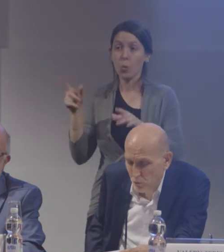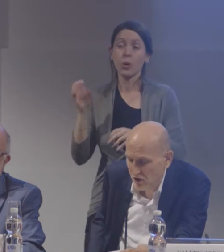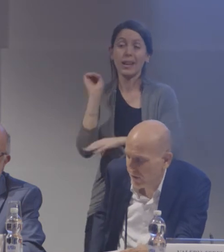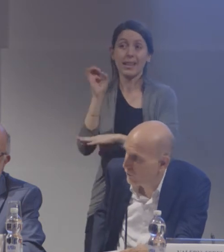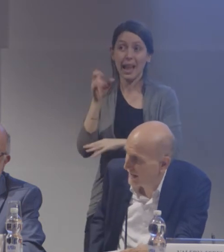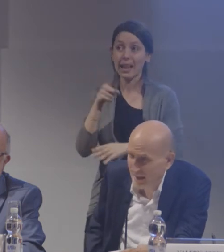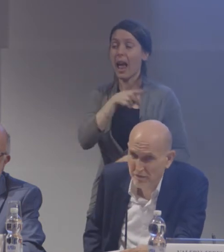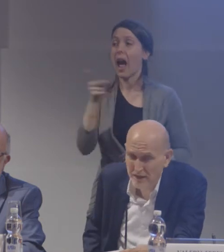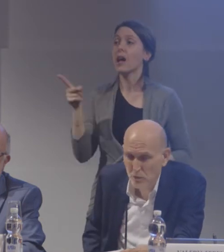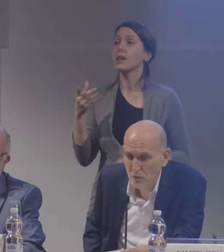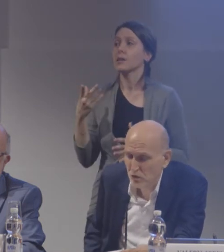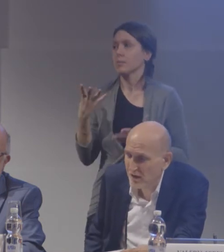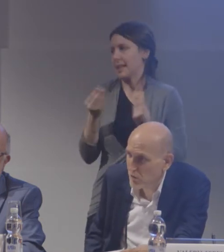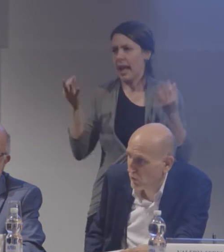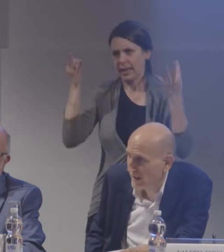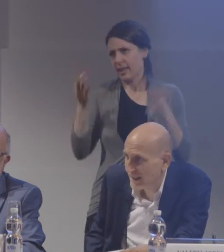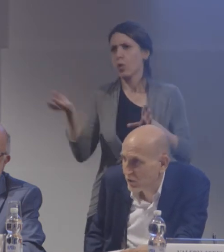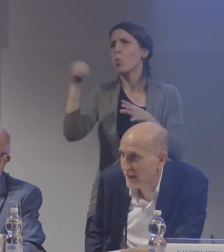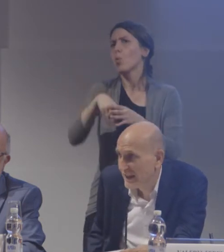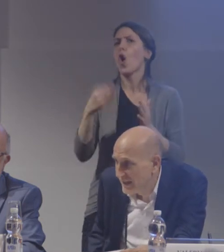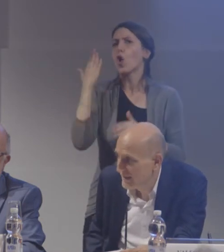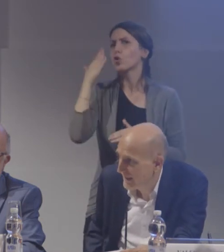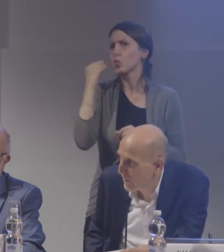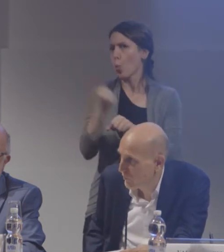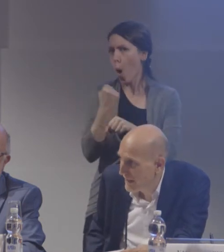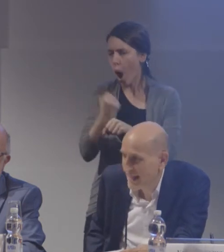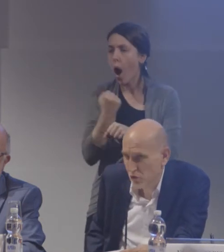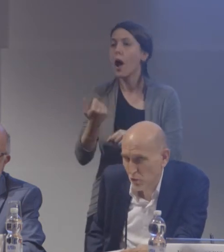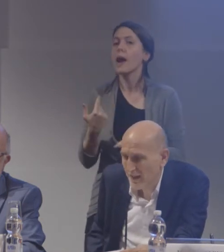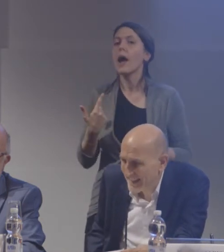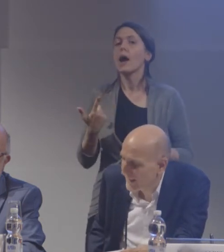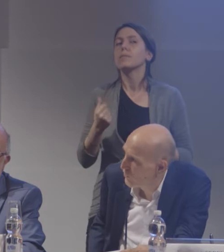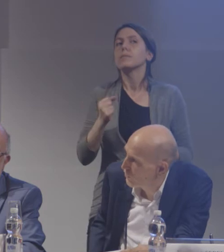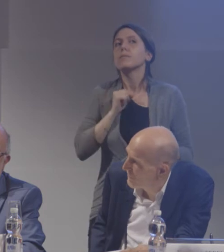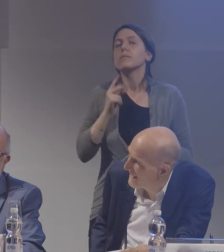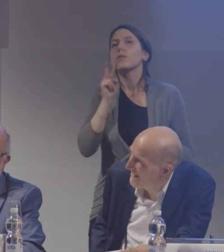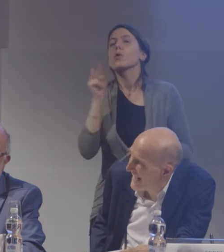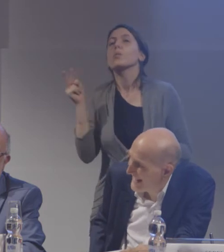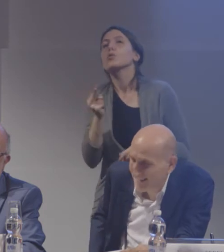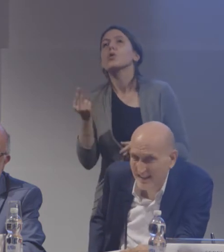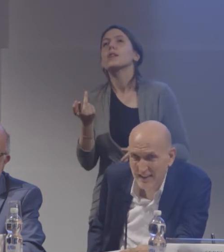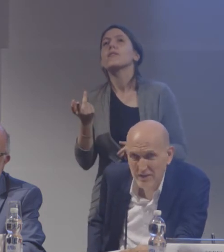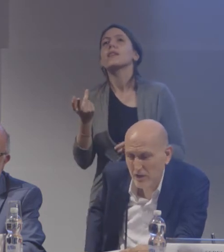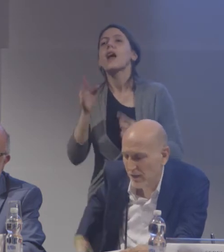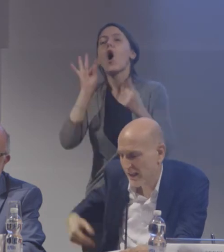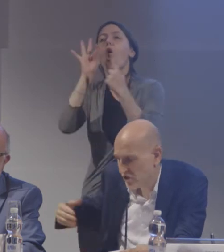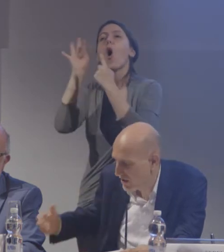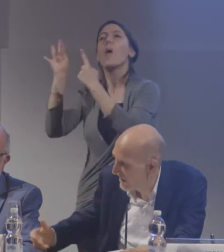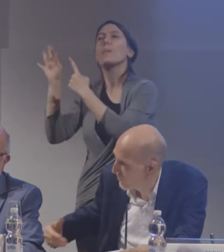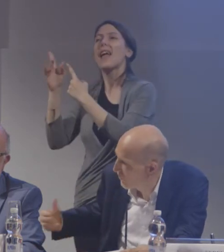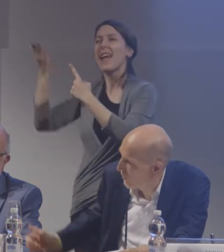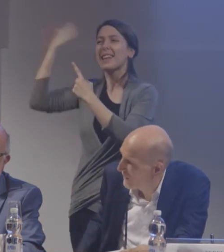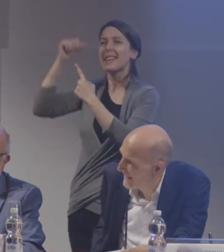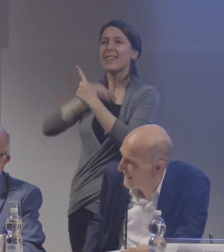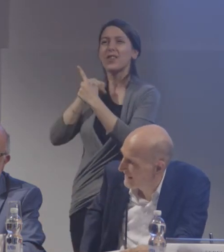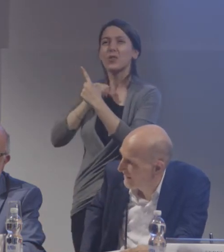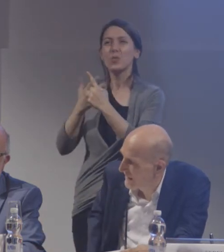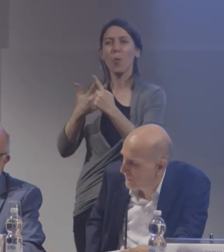insegnanti, molti di voi hanno a che fare col mondo della scuola, credo che tirare un bilancio guardando agli obiettivi alti che aveva quella